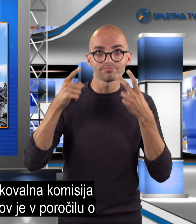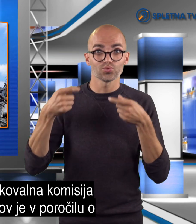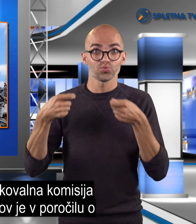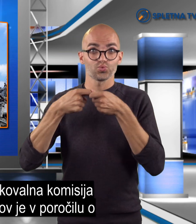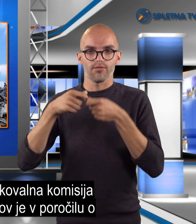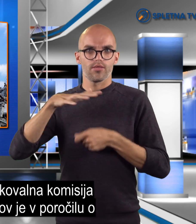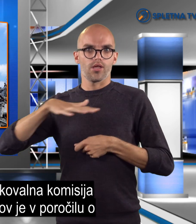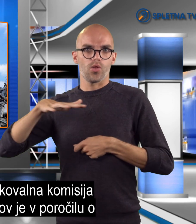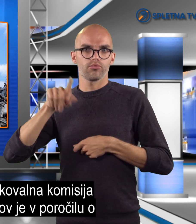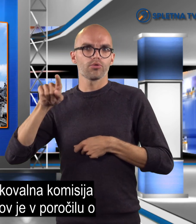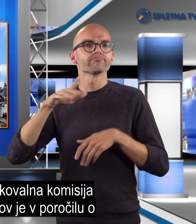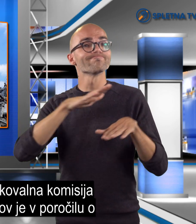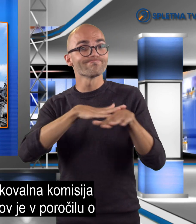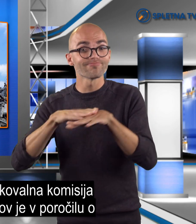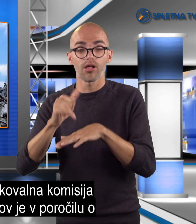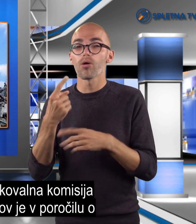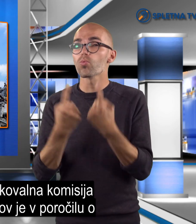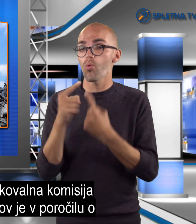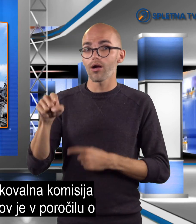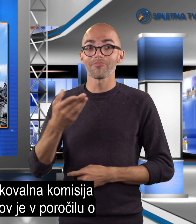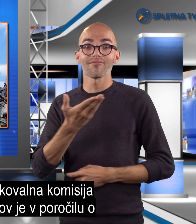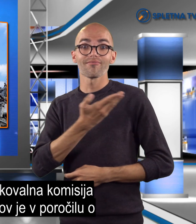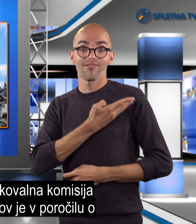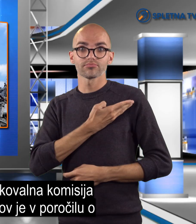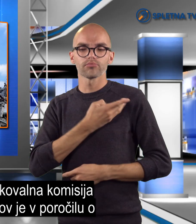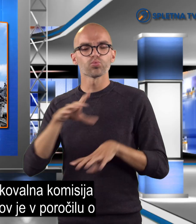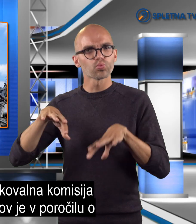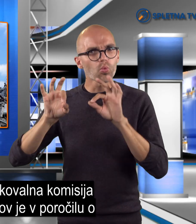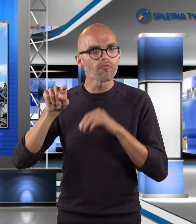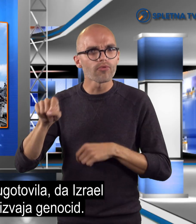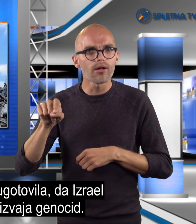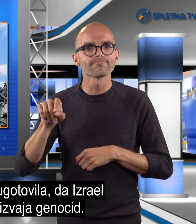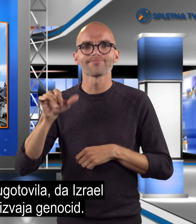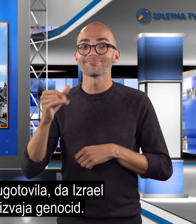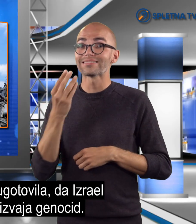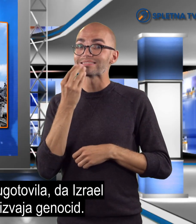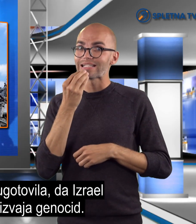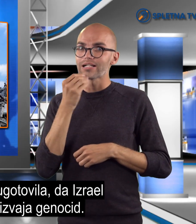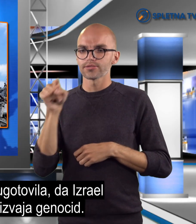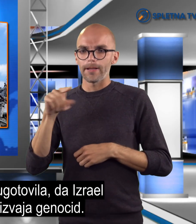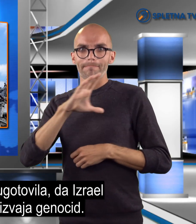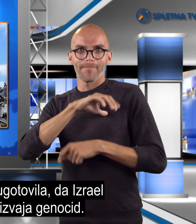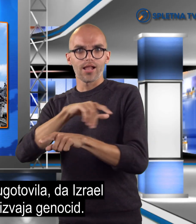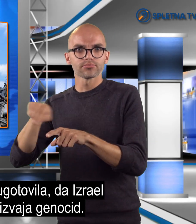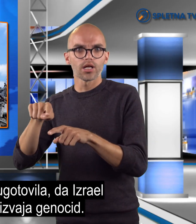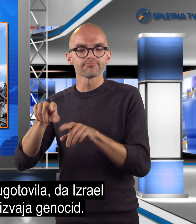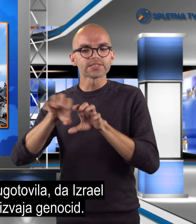Neodvisna preiskovalna komisija Združenih narodov je v poročilu o dogajanju v Gazi ugotovila, da Izrael